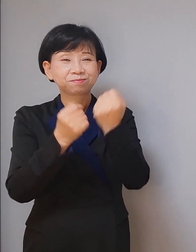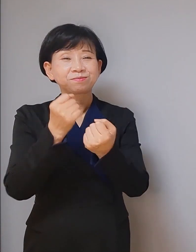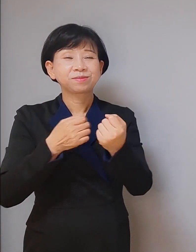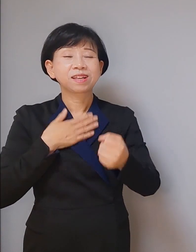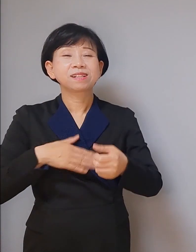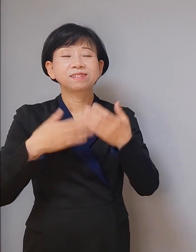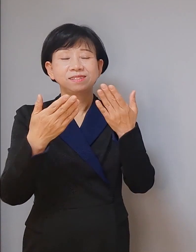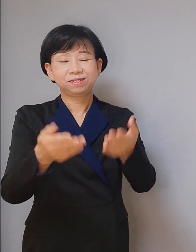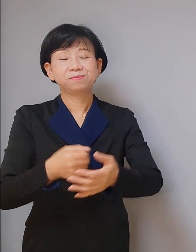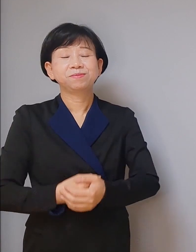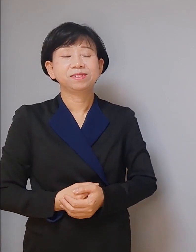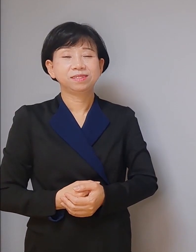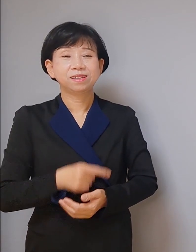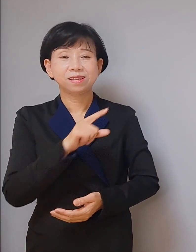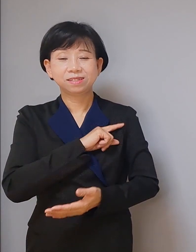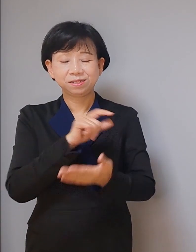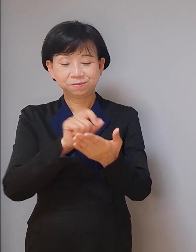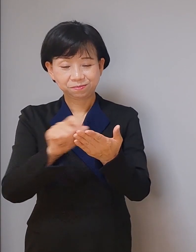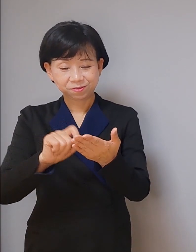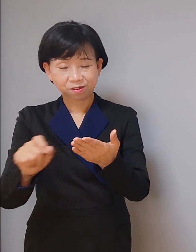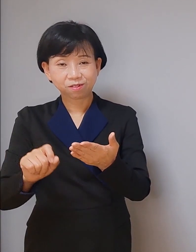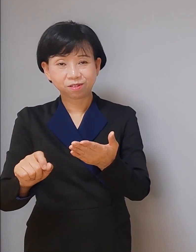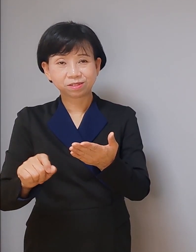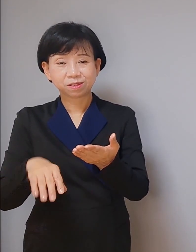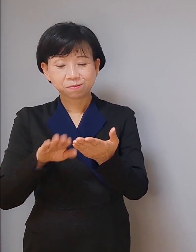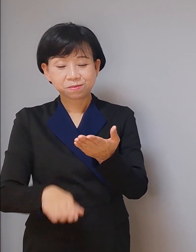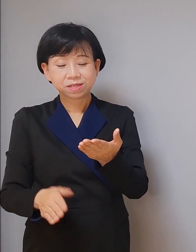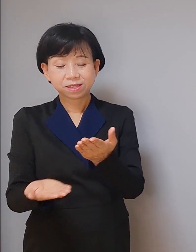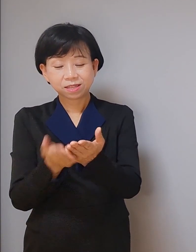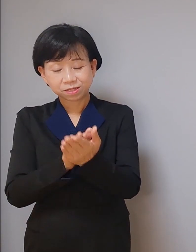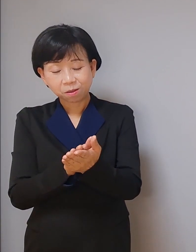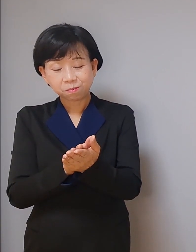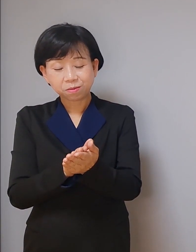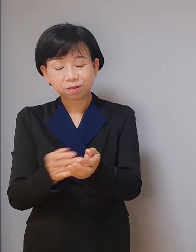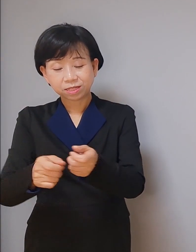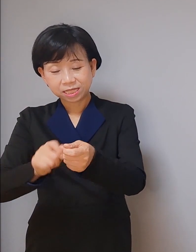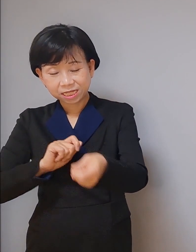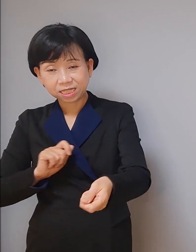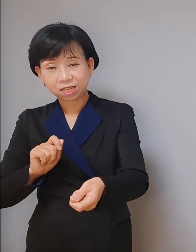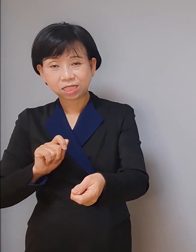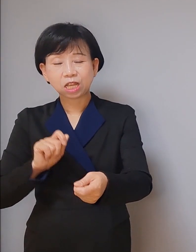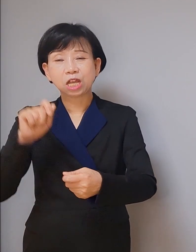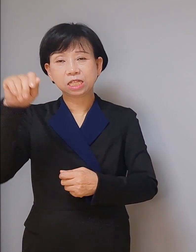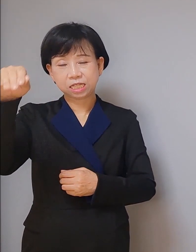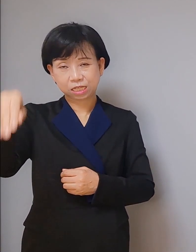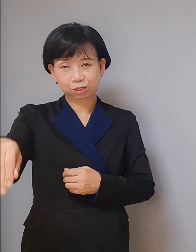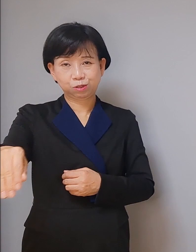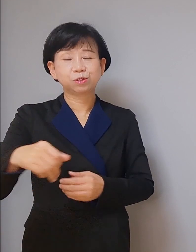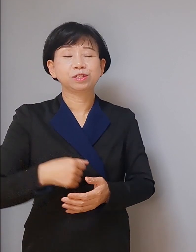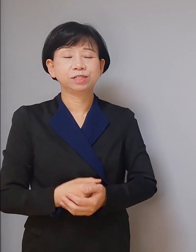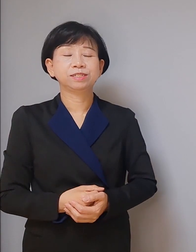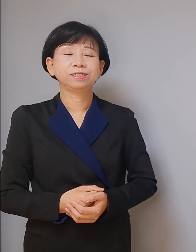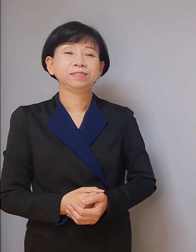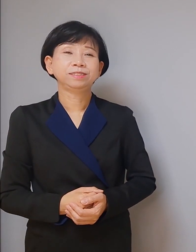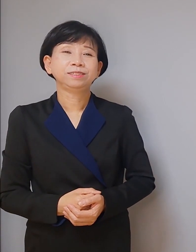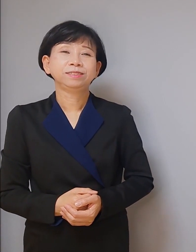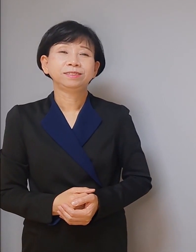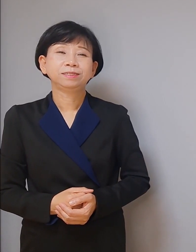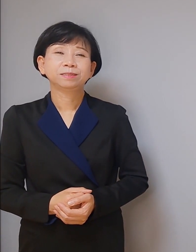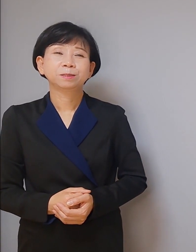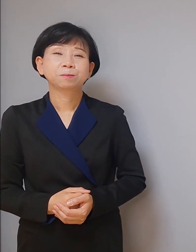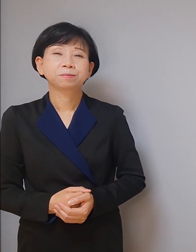그 이름을 적으셔서 밑에 작은 종이를 절취해서 우리